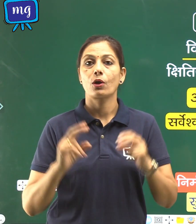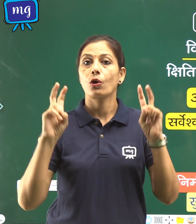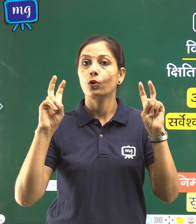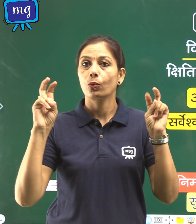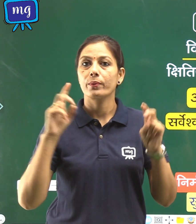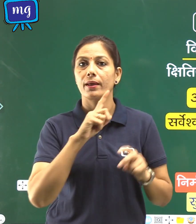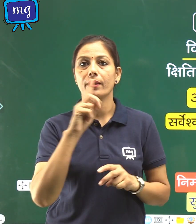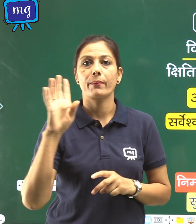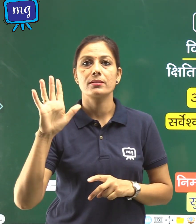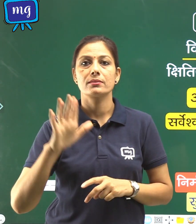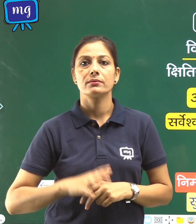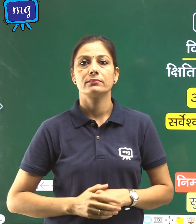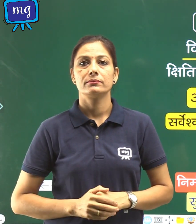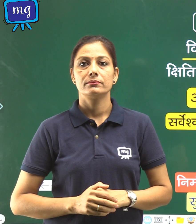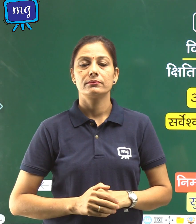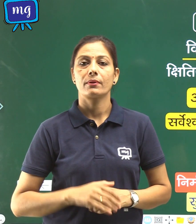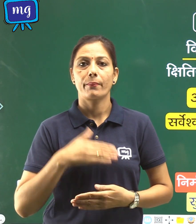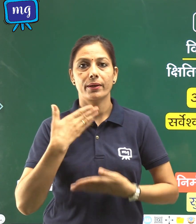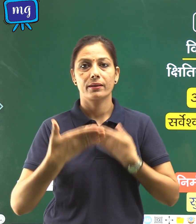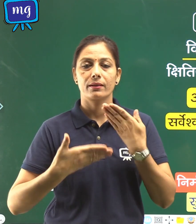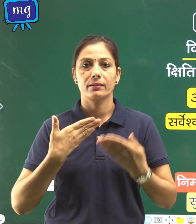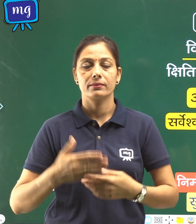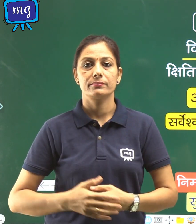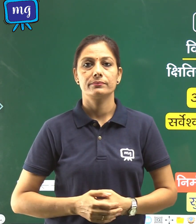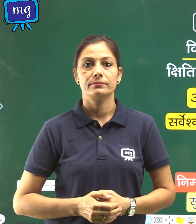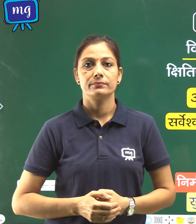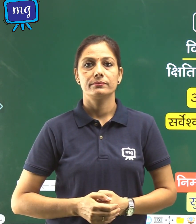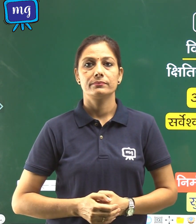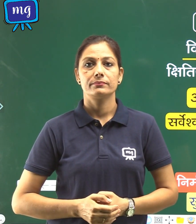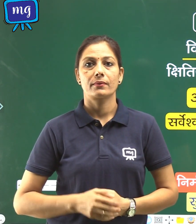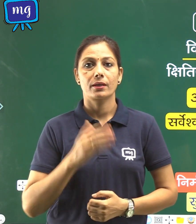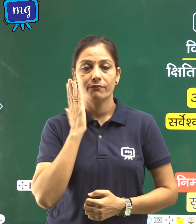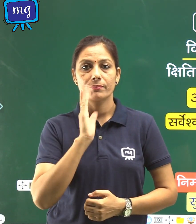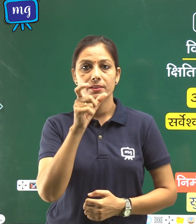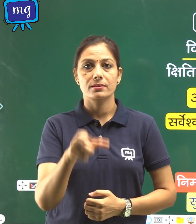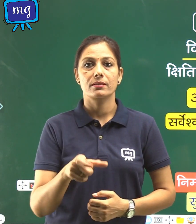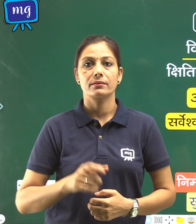अध्याय 15 पढ़ेंगे। कवि है